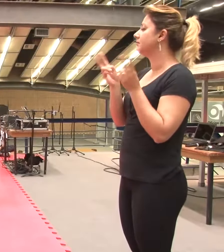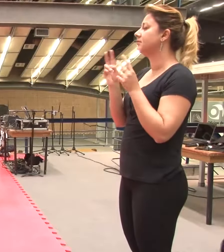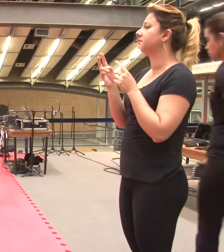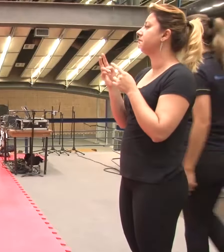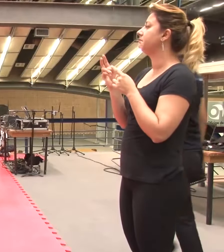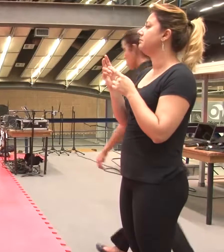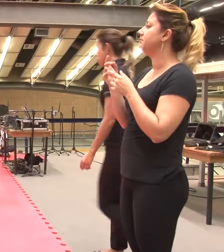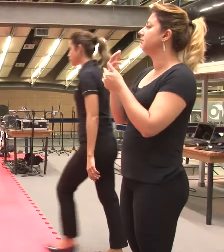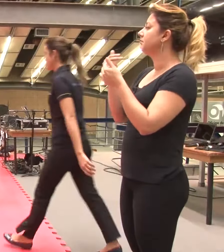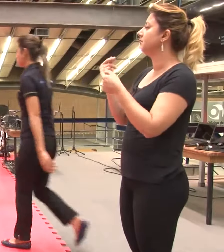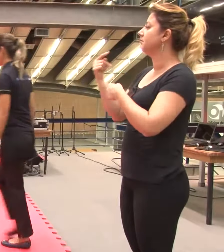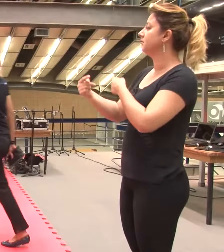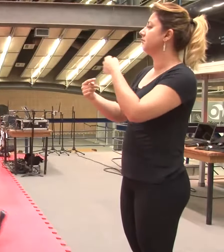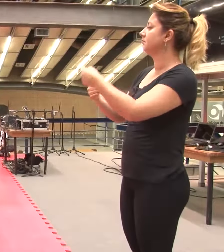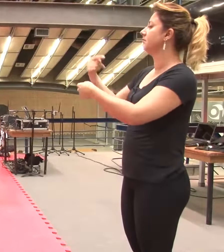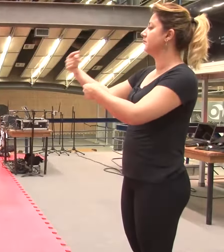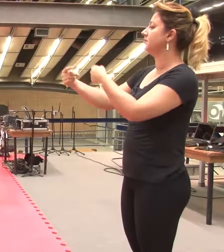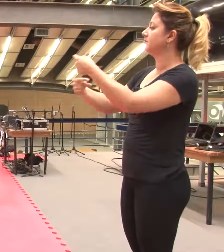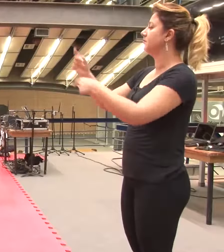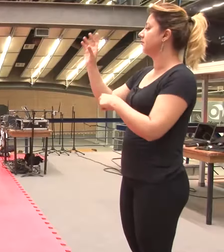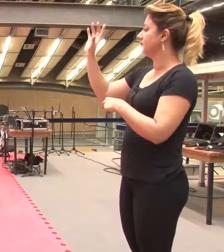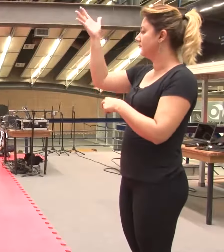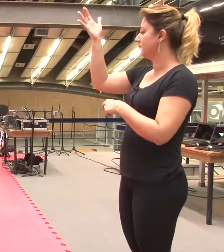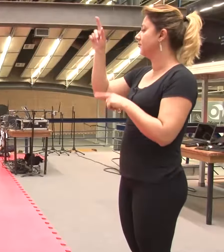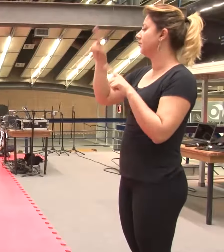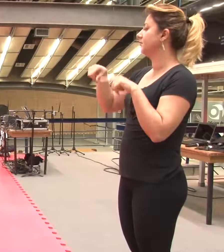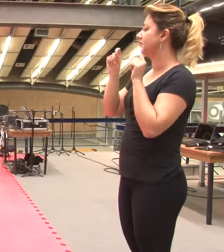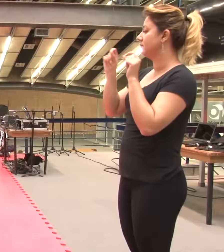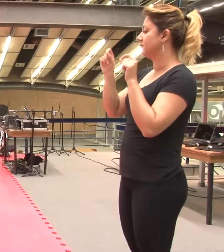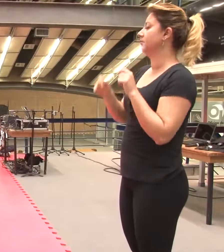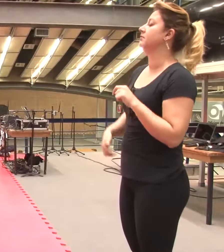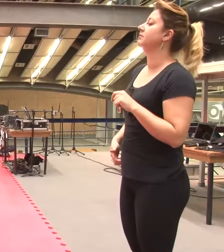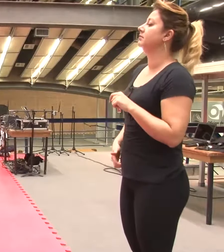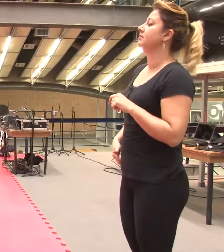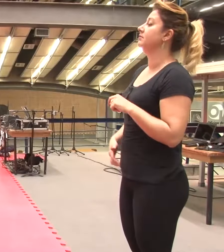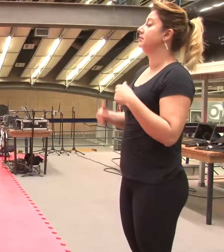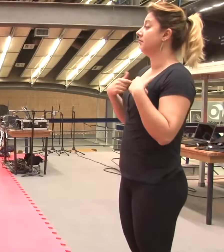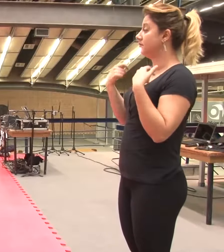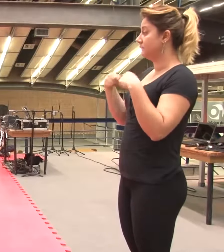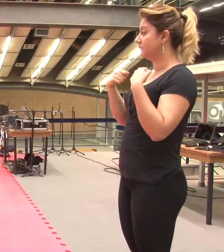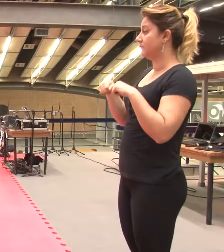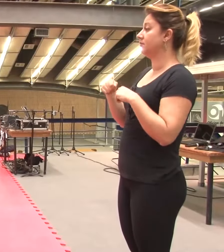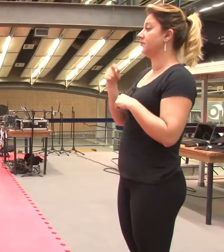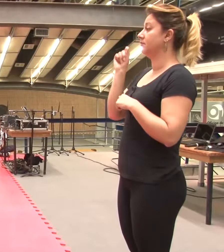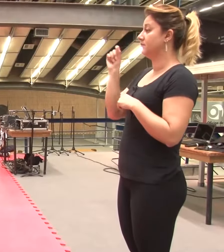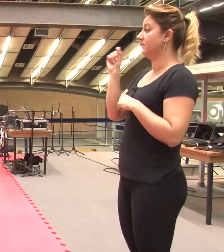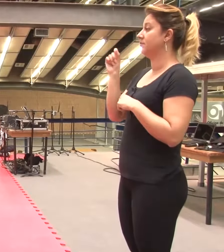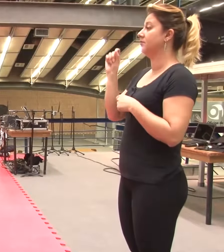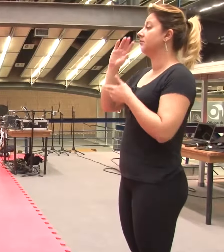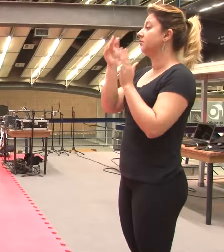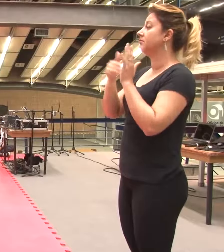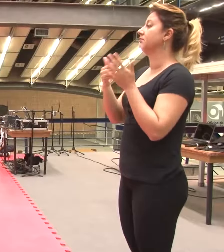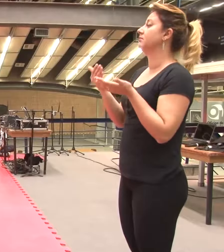digamos assim, estéticas, é sempre a negação da outra. Eu preciso negar o quê? Toda aquela